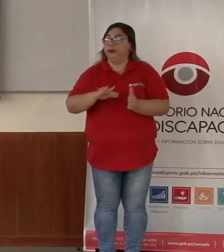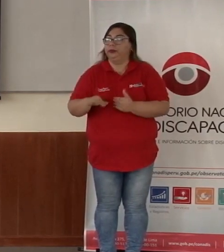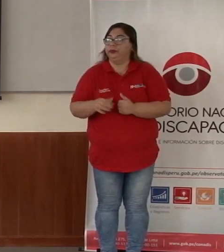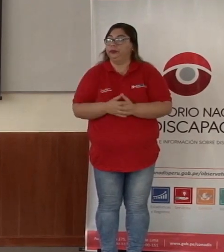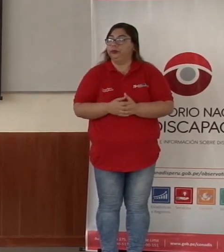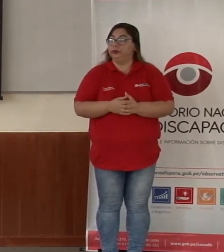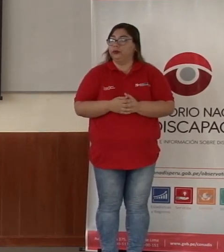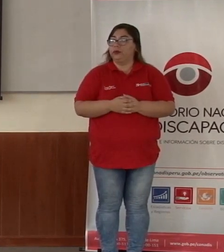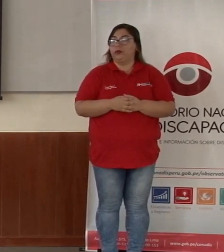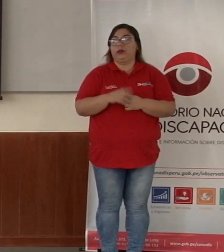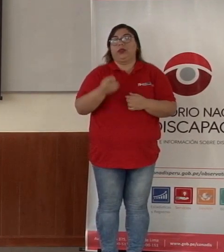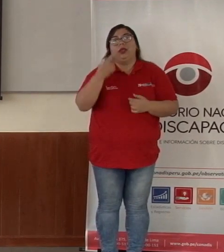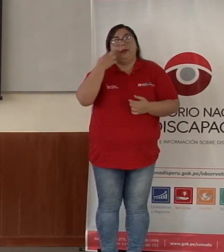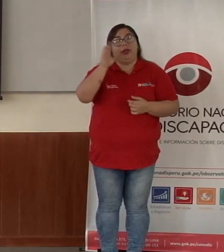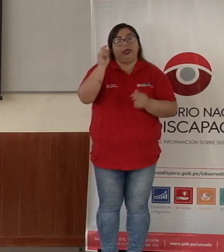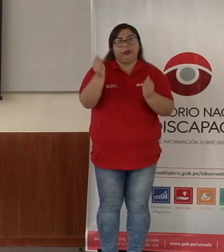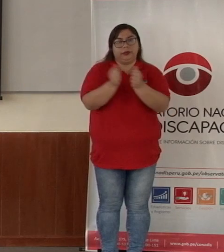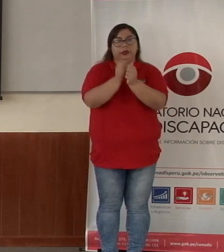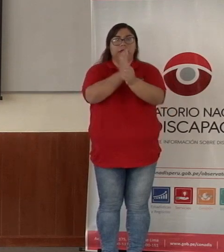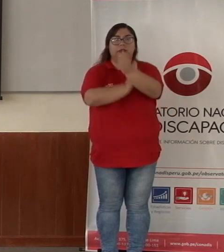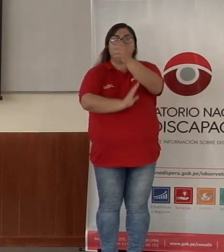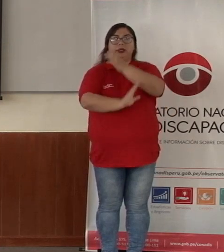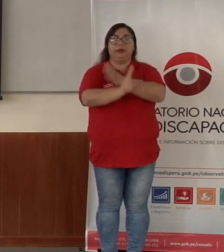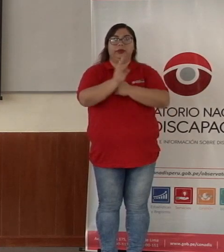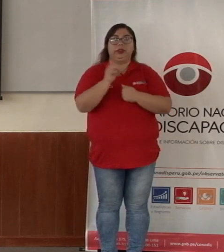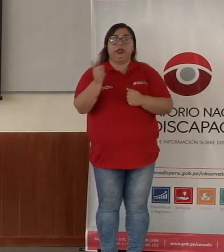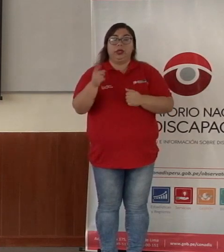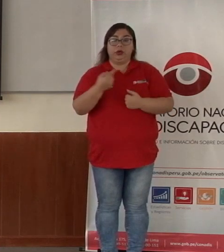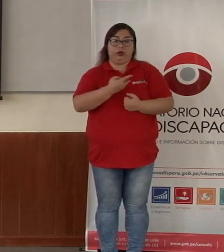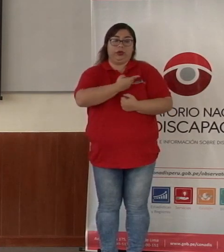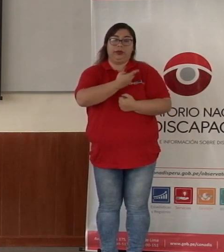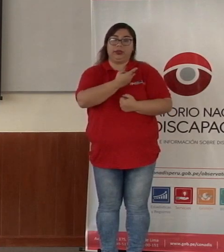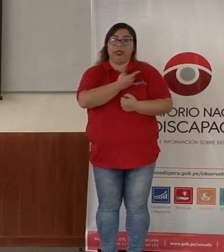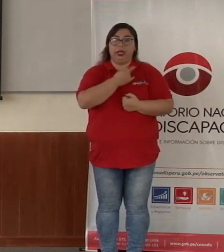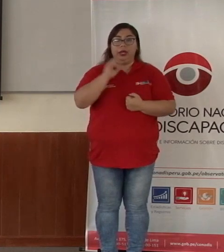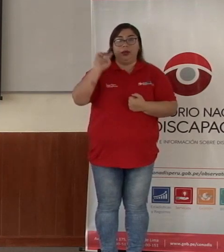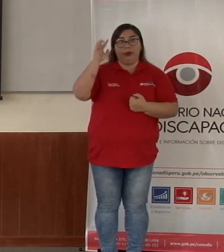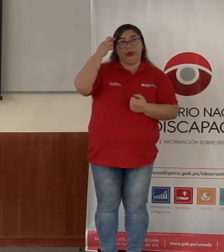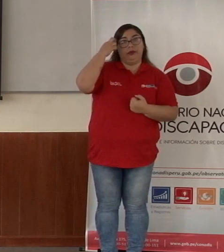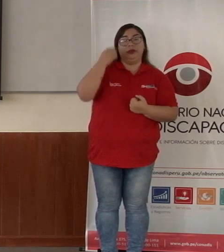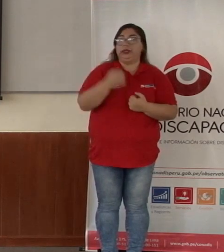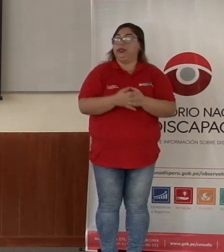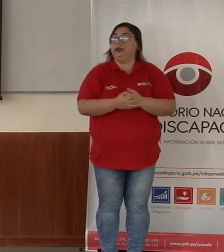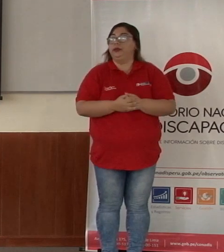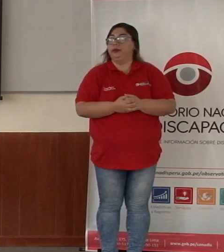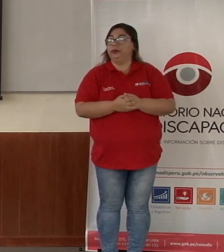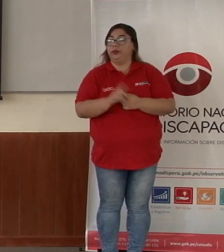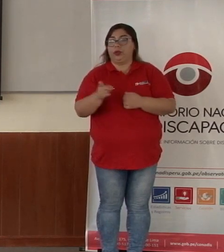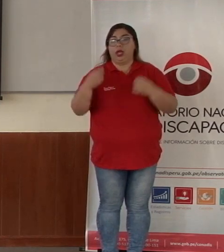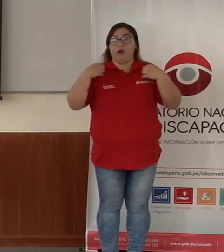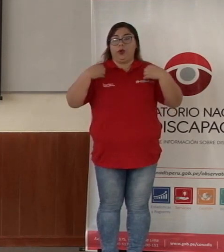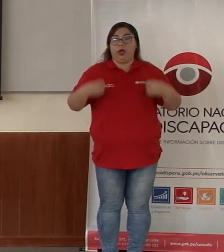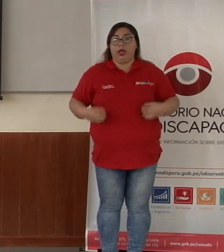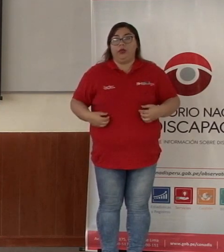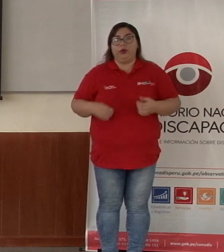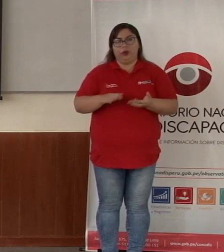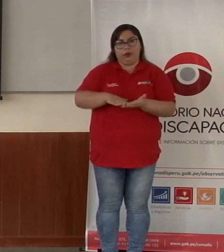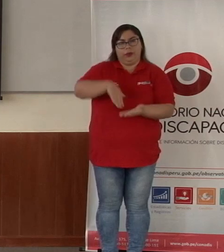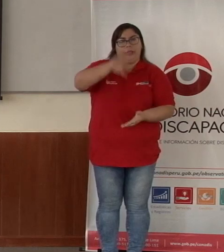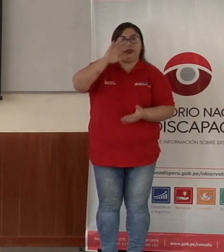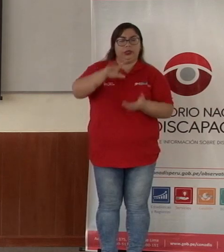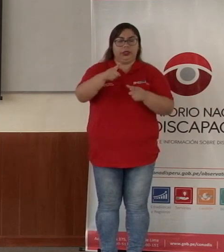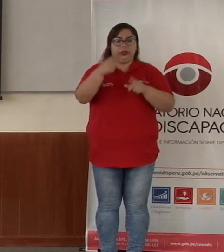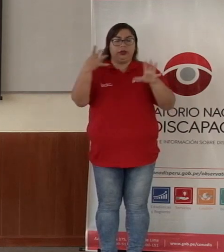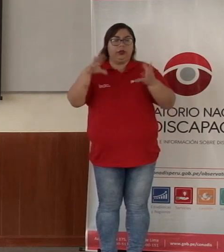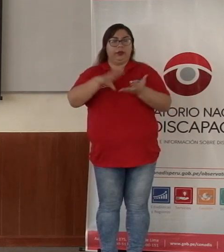de los Servicios Públicos para las Personas con Discapacidad por la Pontificia Universidad Católica del Perú. Abogado con más de 19 años de experiencia